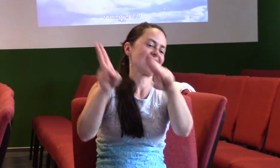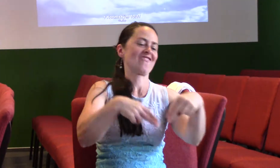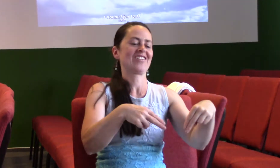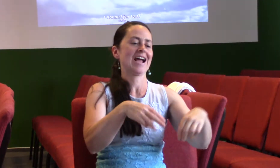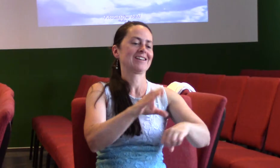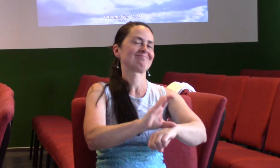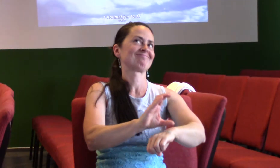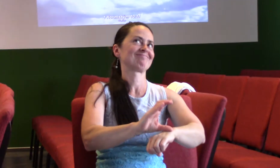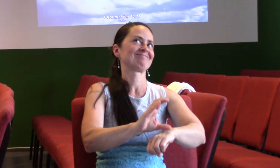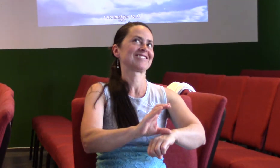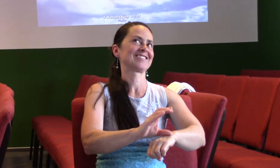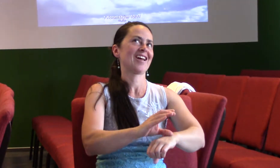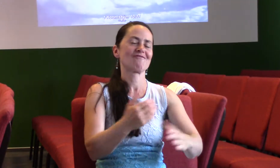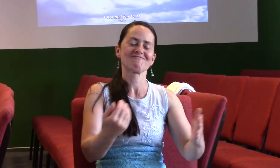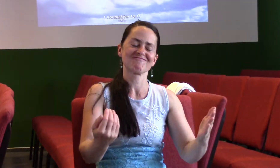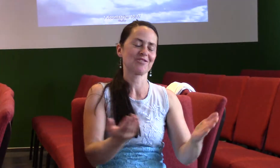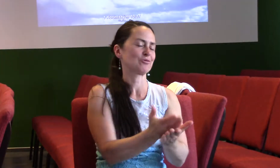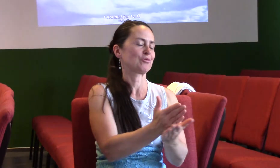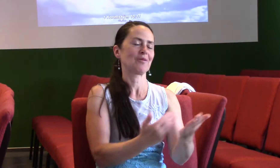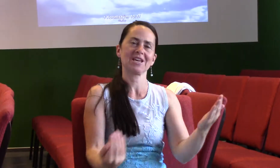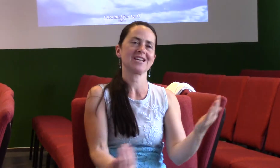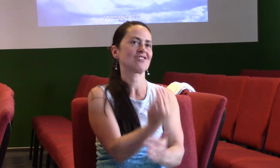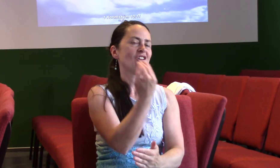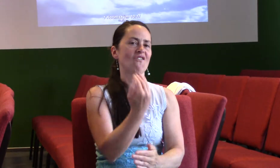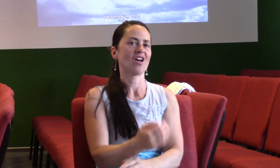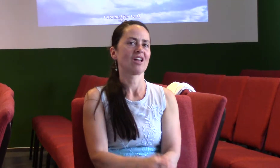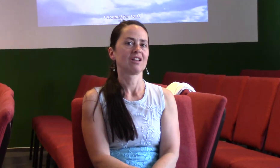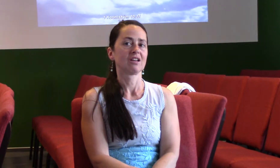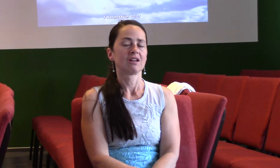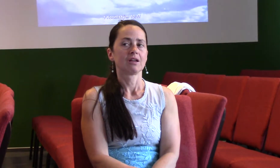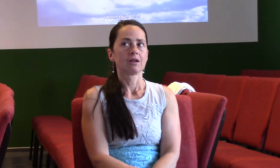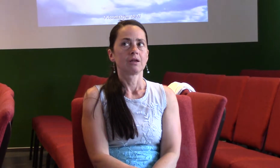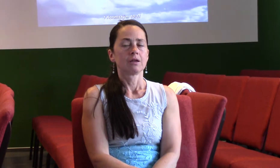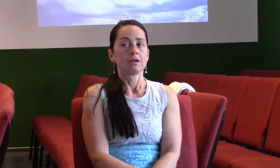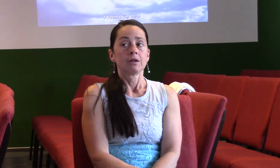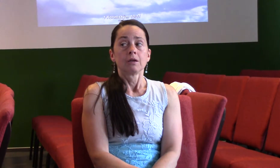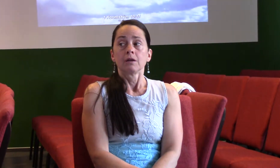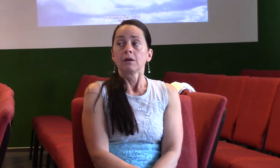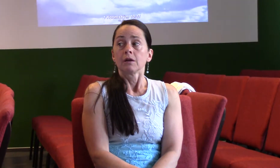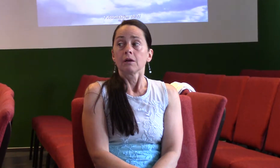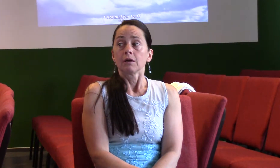Objasnil se vám trochu ten zákon odškodnění? Je vám to jasné?